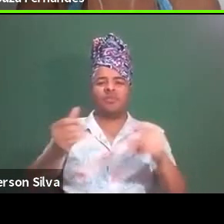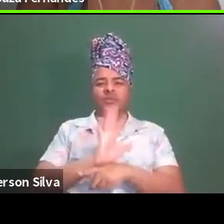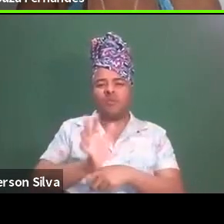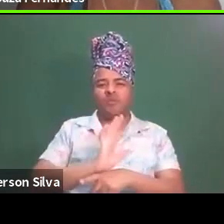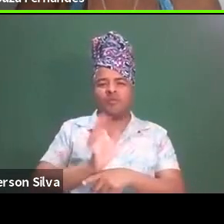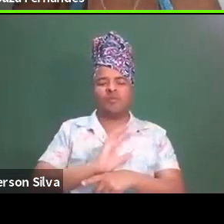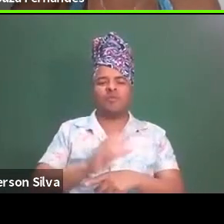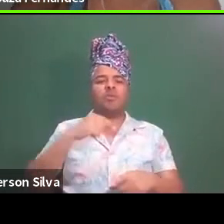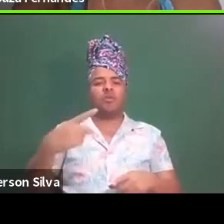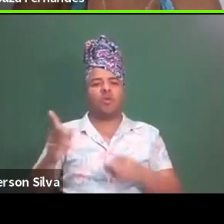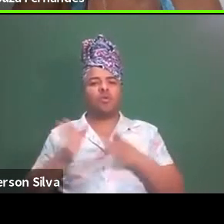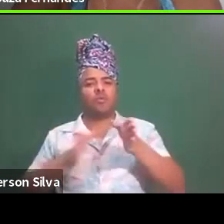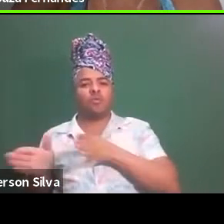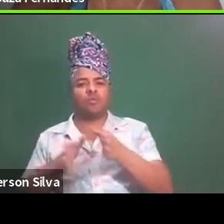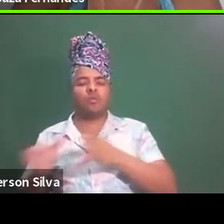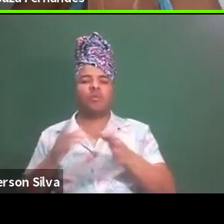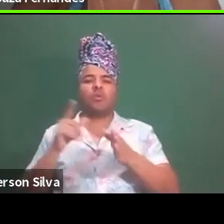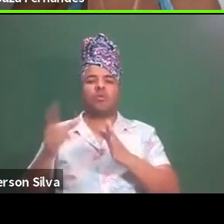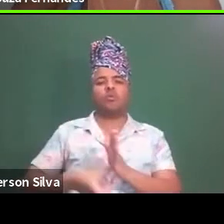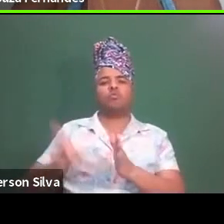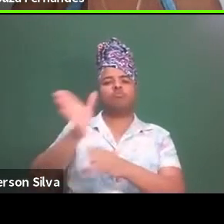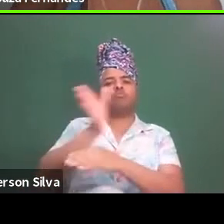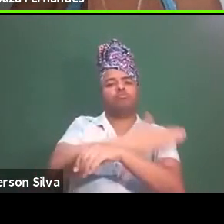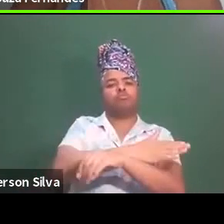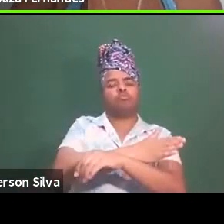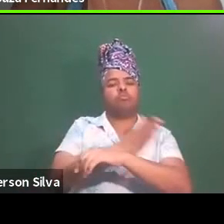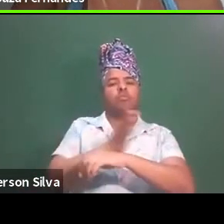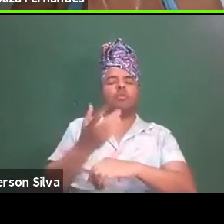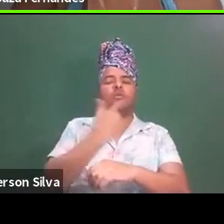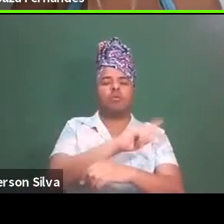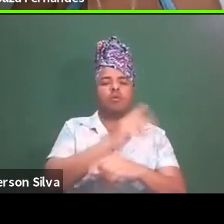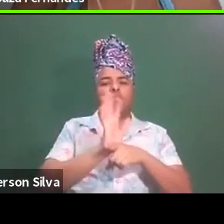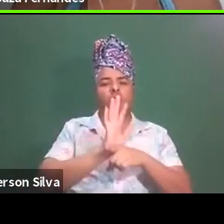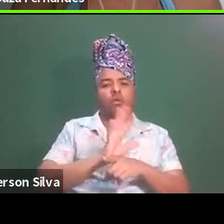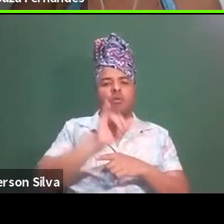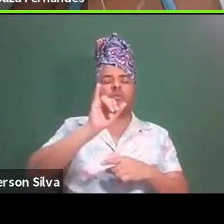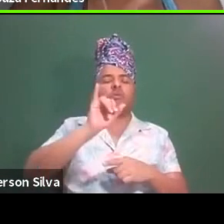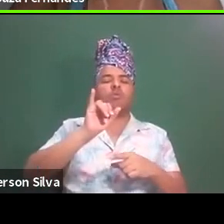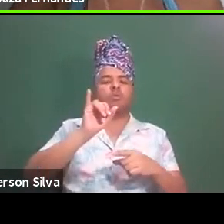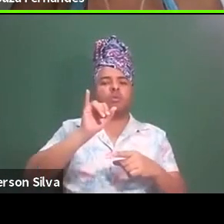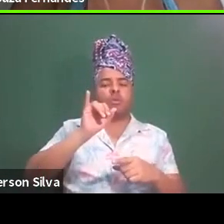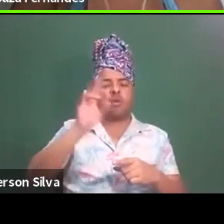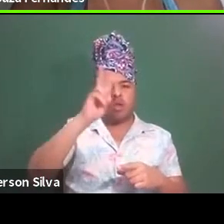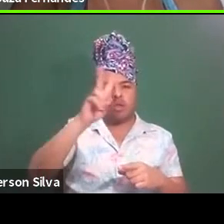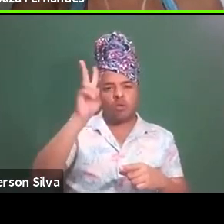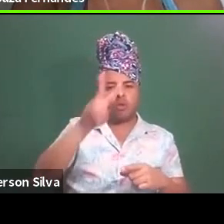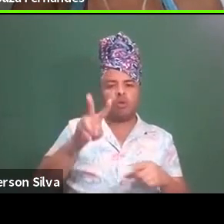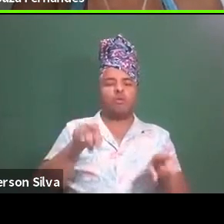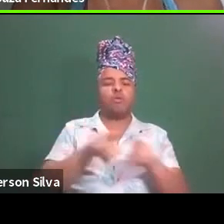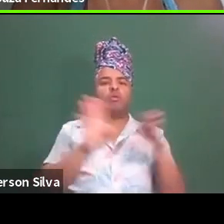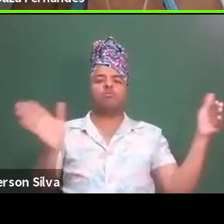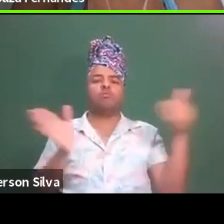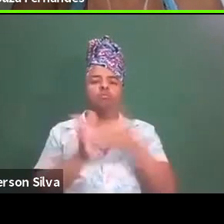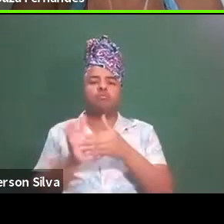só a parte de acessibilidade, desde o início, do Itan ainda, até chegar no